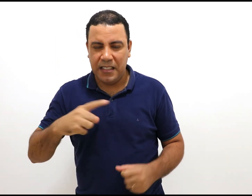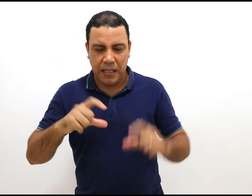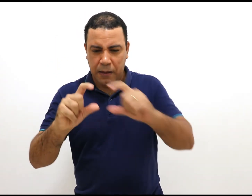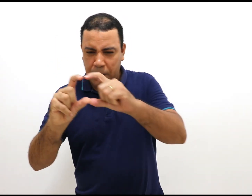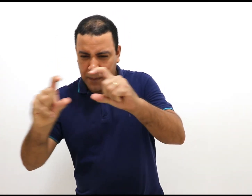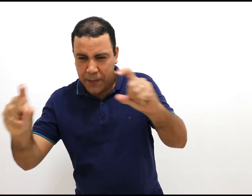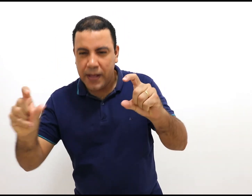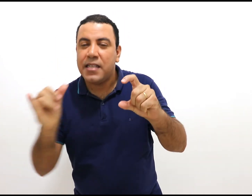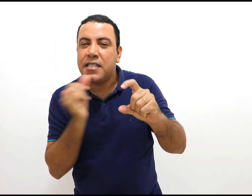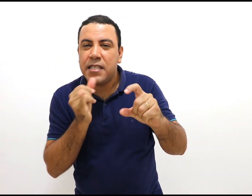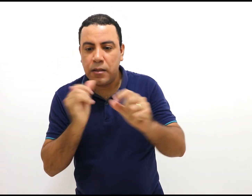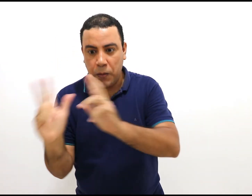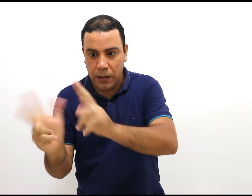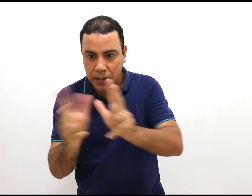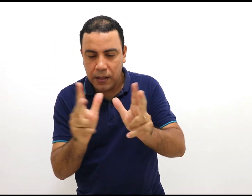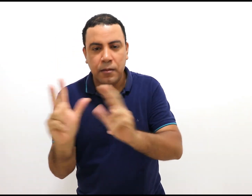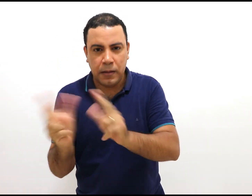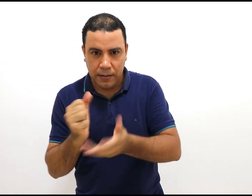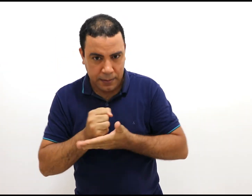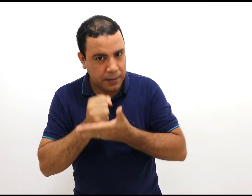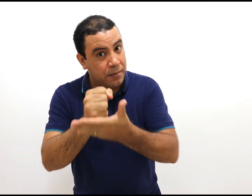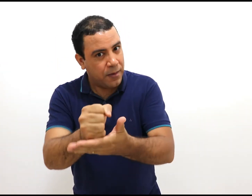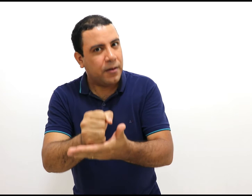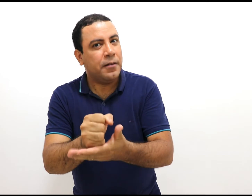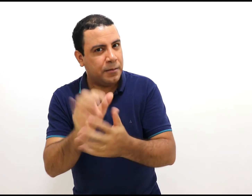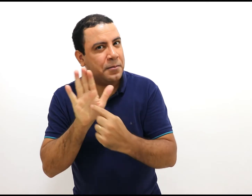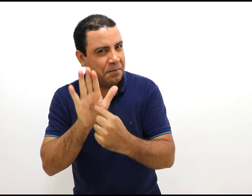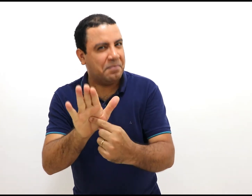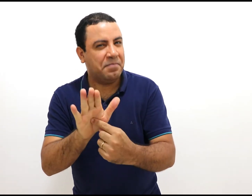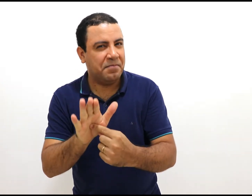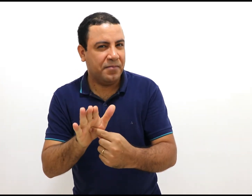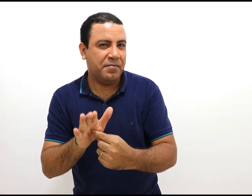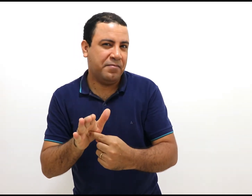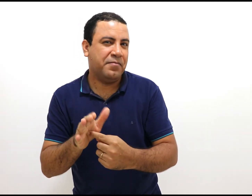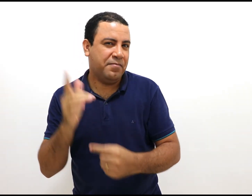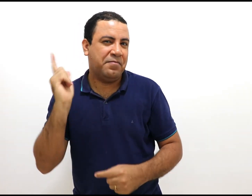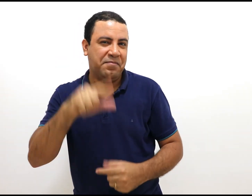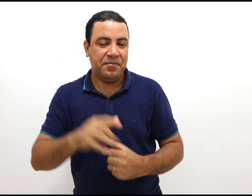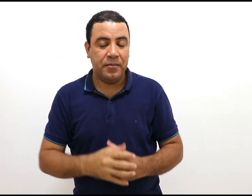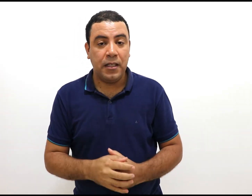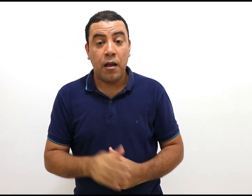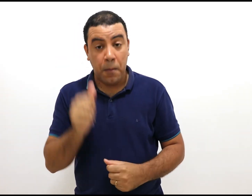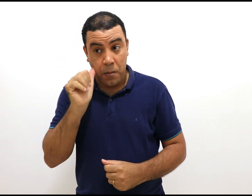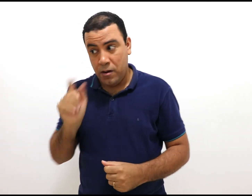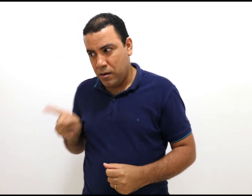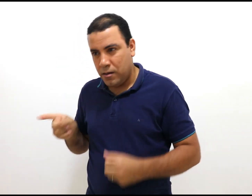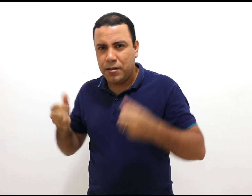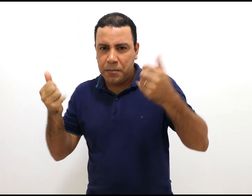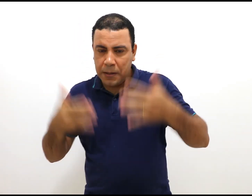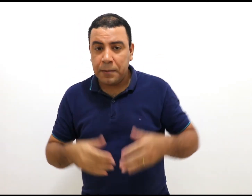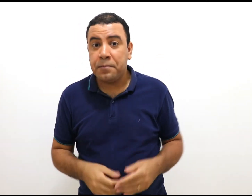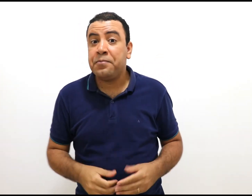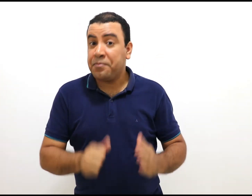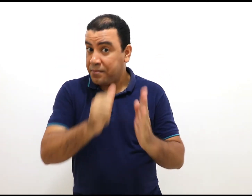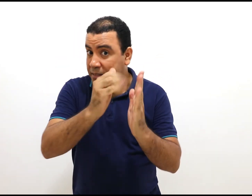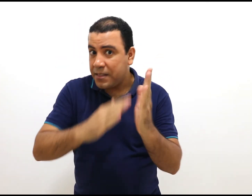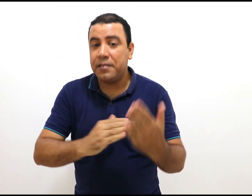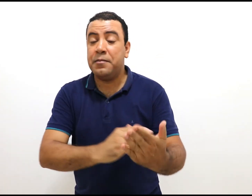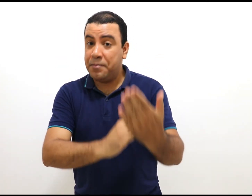evidente. E a mesma aluna acrescentou: me ajudaram tanto a entender melhor